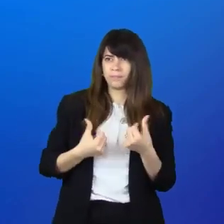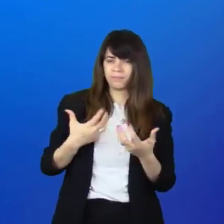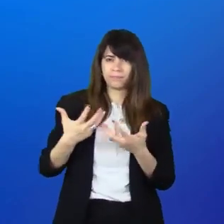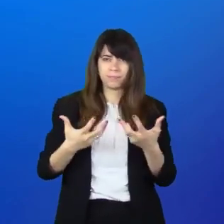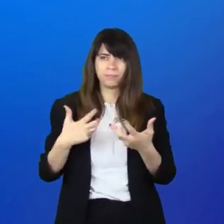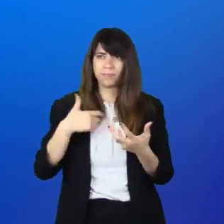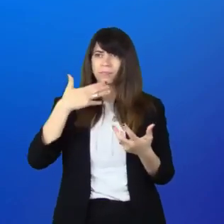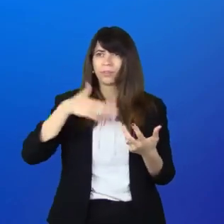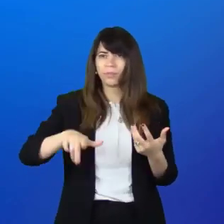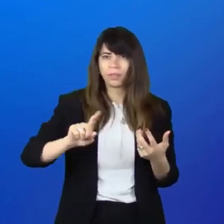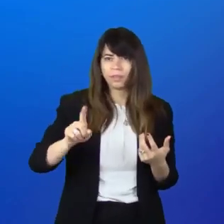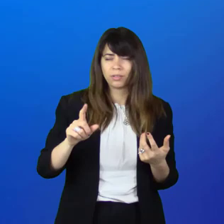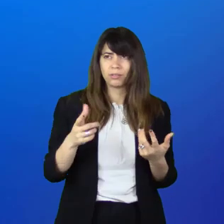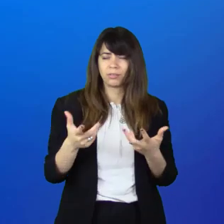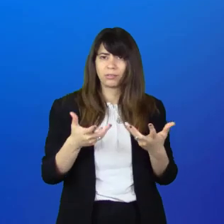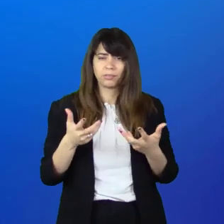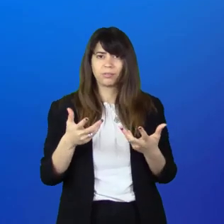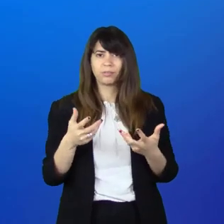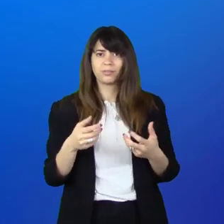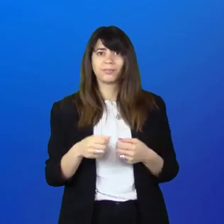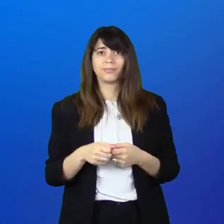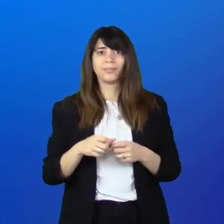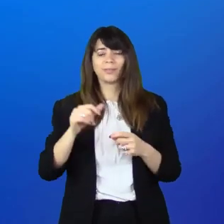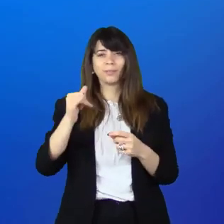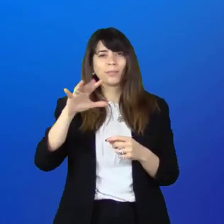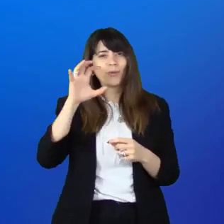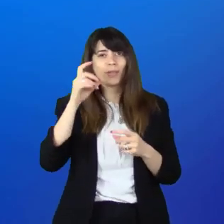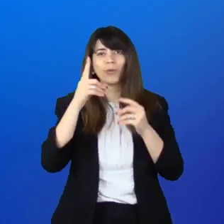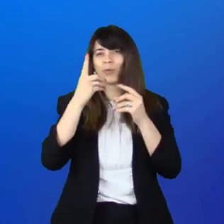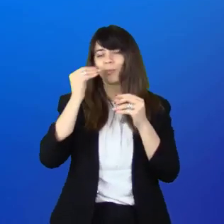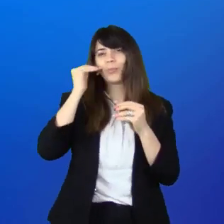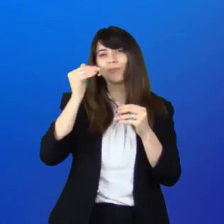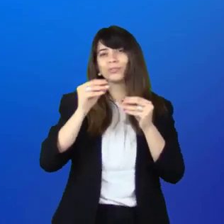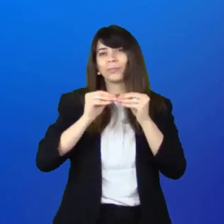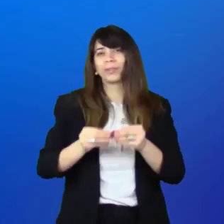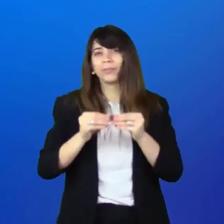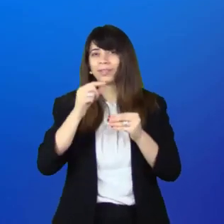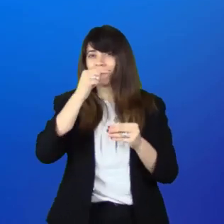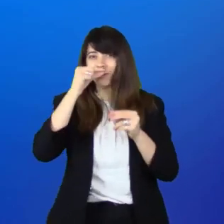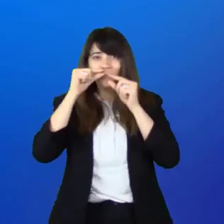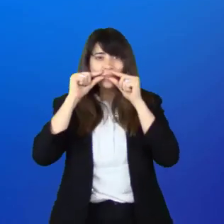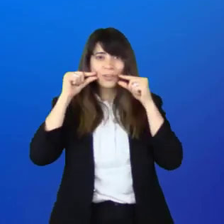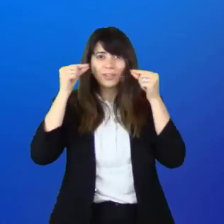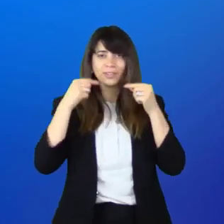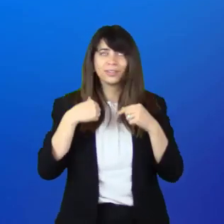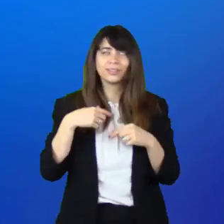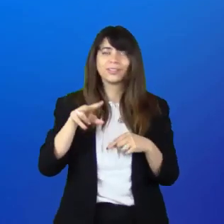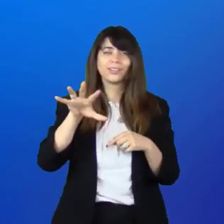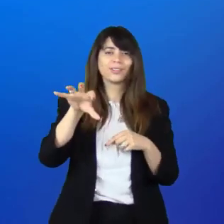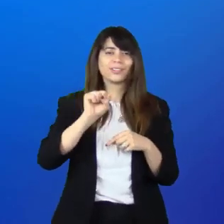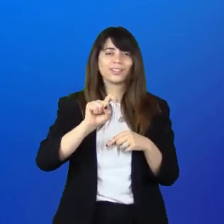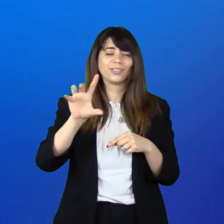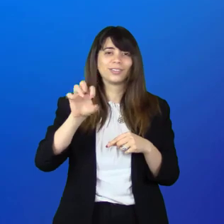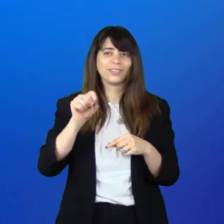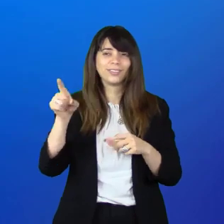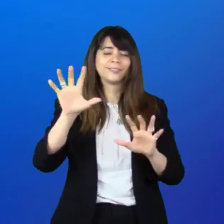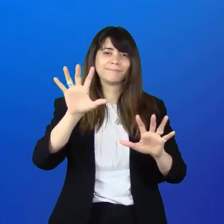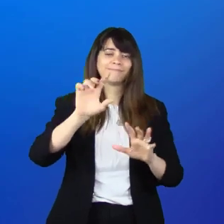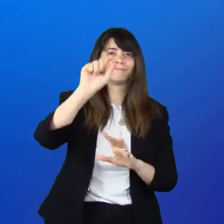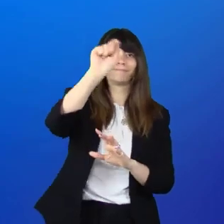sentía incómoda, no entendía. Me acuerdo de un profesor de matemáticas que tenía un bigote muy grande y no entendía. Él explicaba,